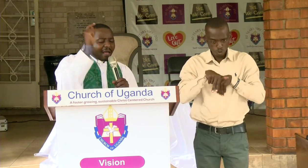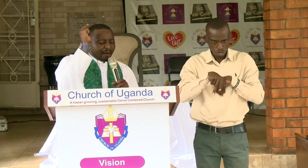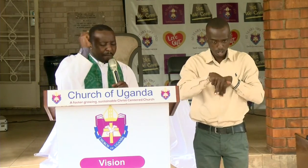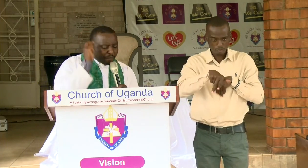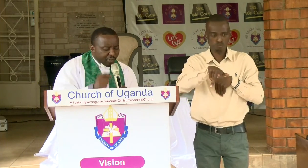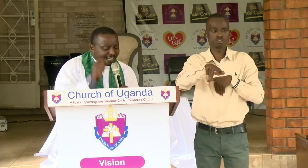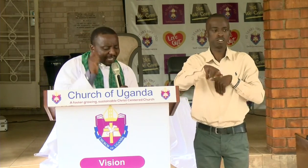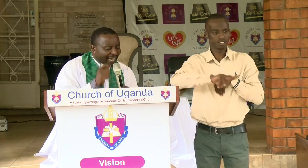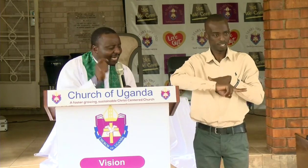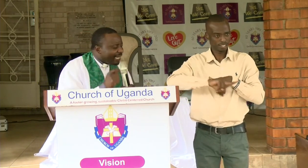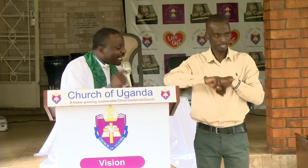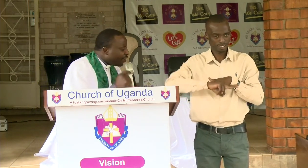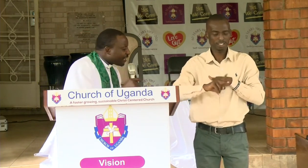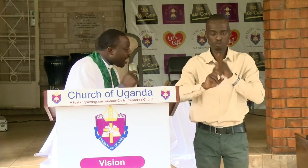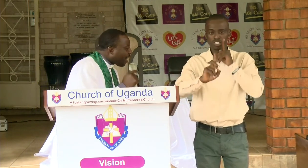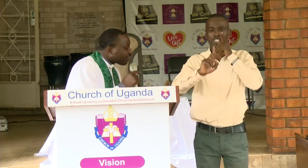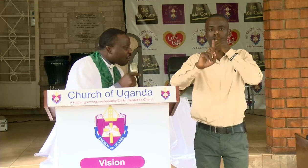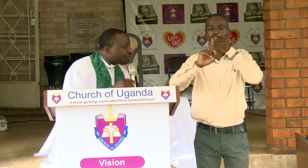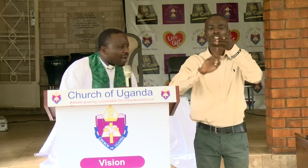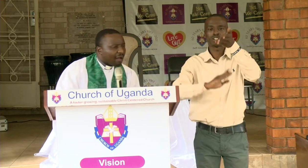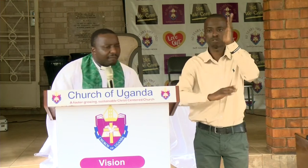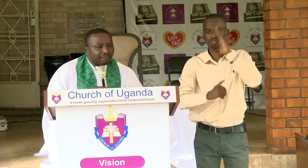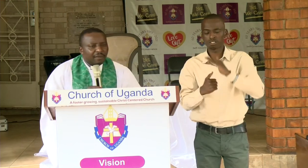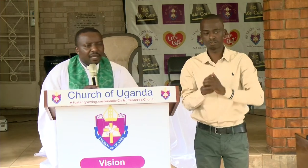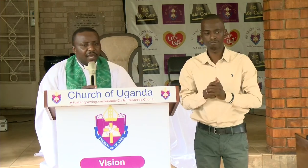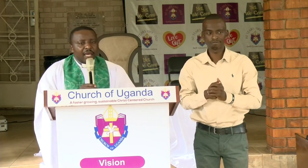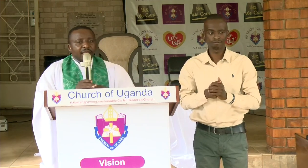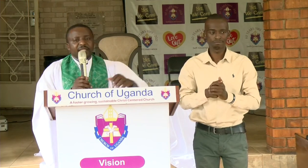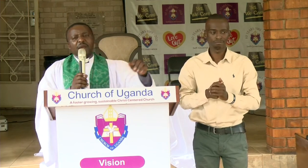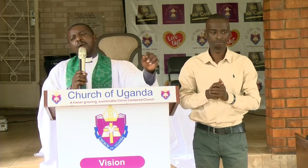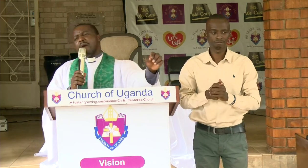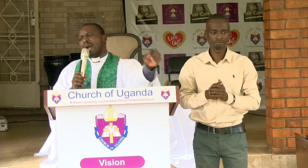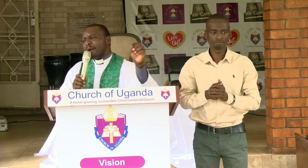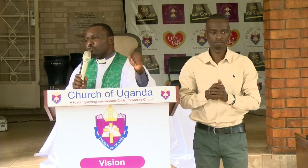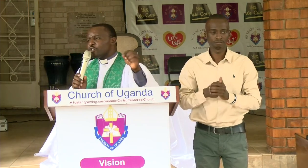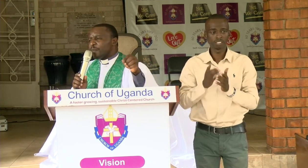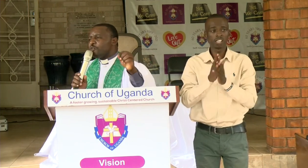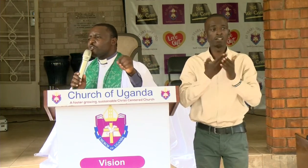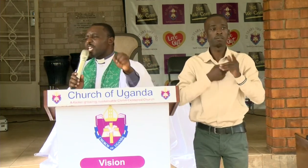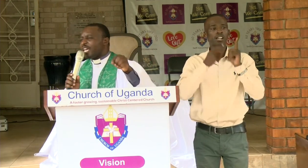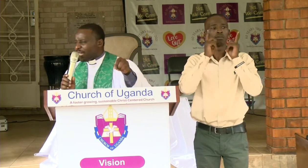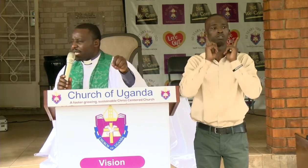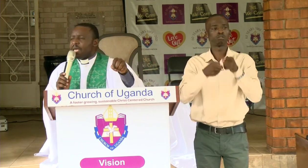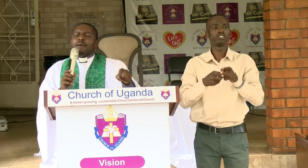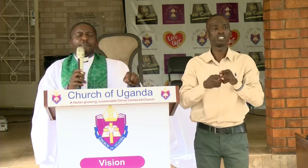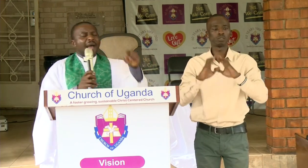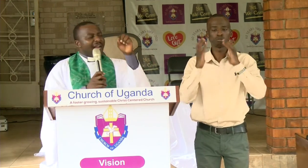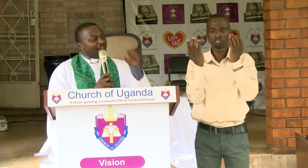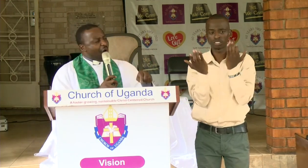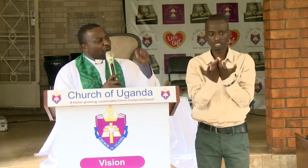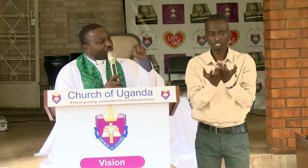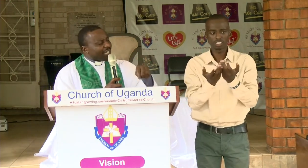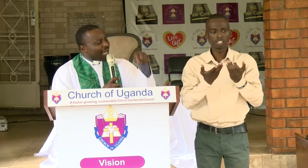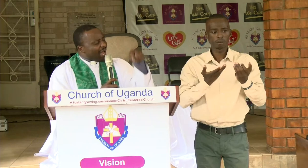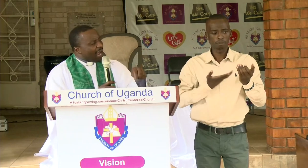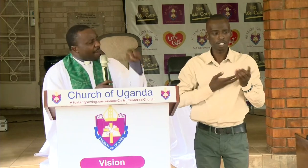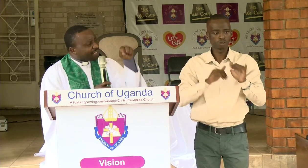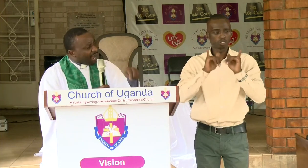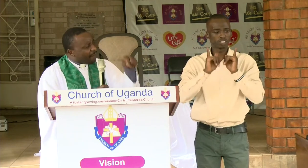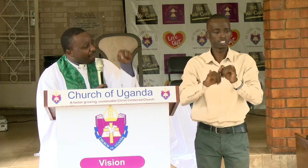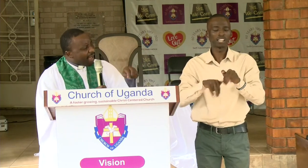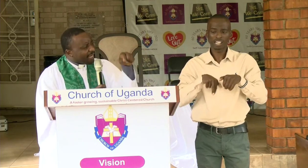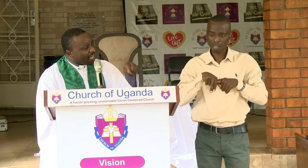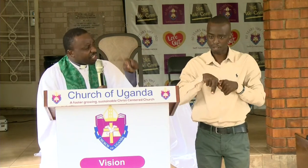okutambula mu kigendererwa kya Katonda nti ne nga batuuse mu nsi eri baalina okusigala